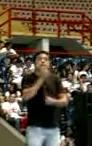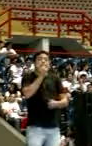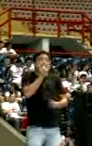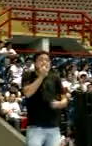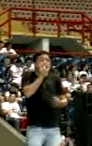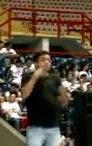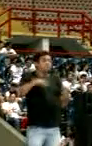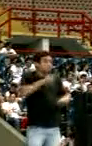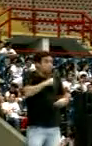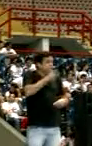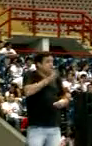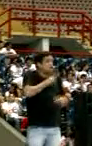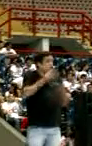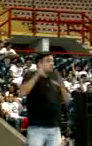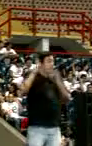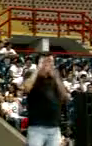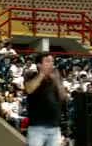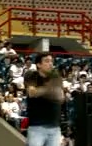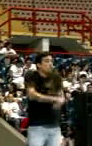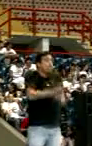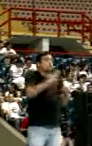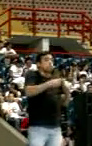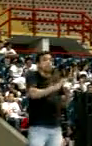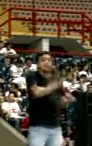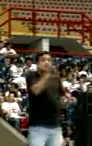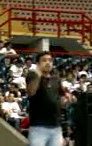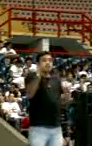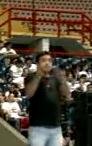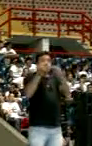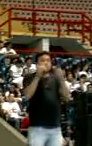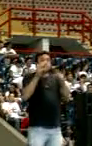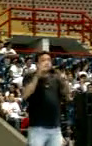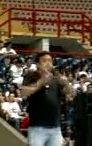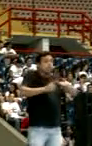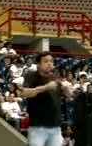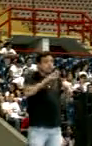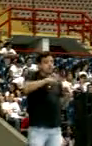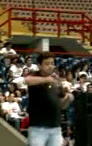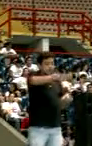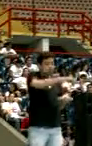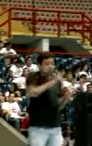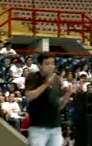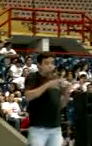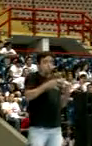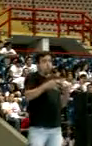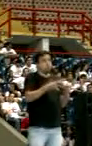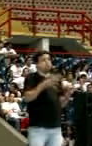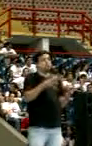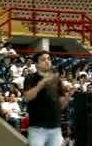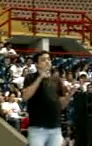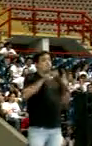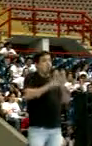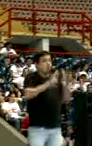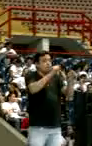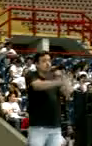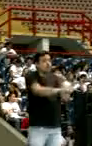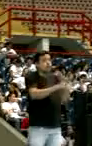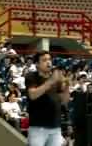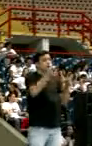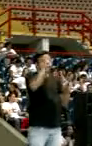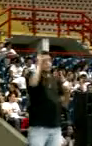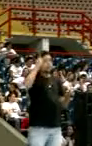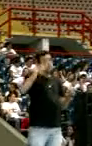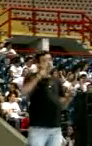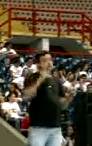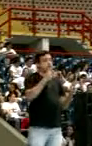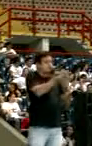com muito pecado para querer o perdão. Então foi aquela galera que rouba, mata, que é o pessoal que brinca